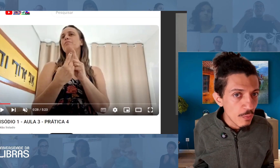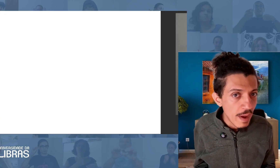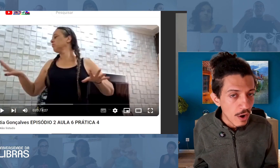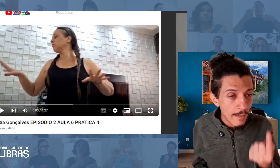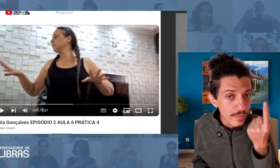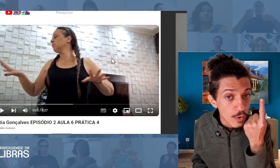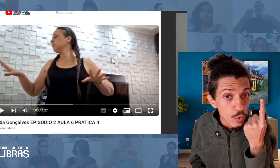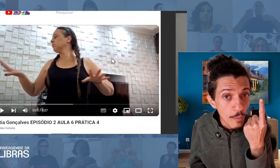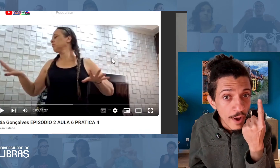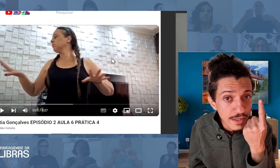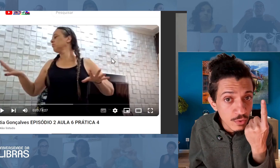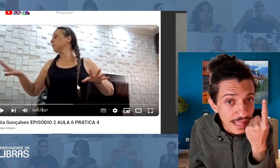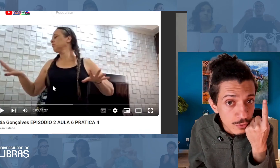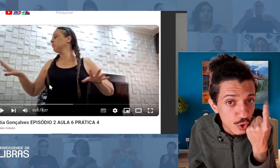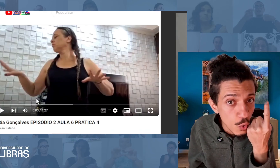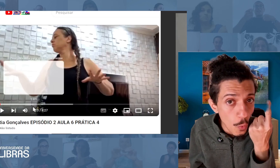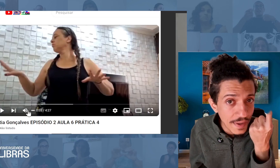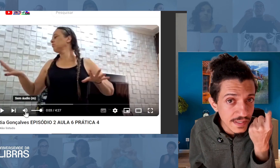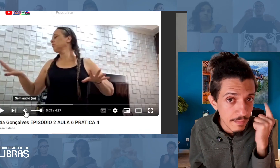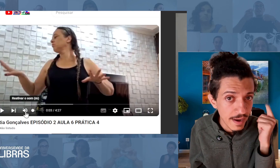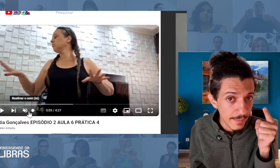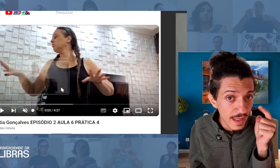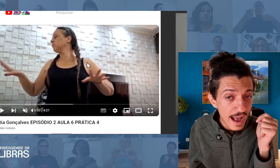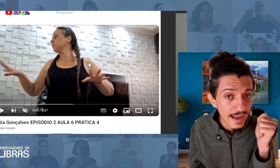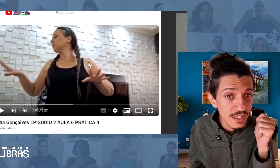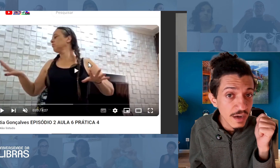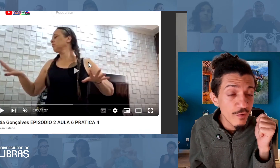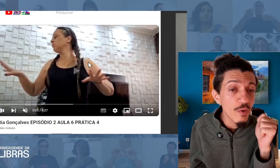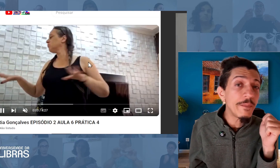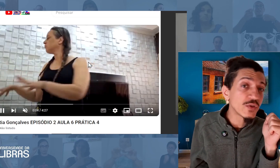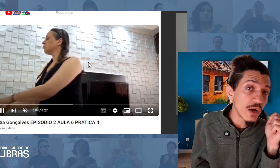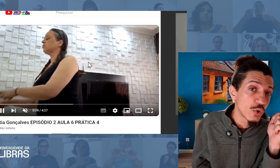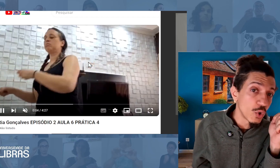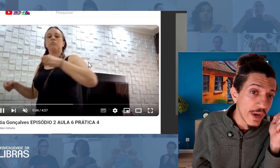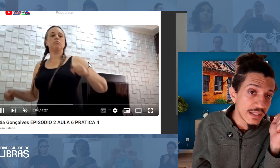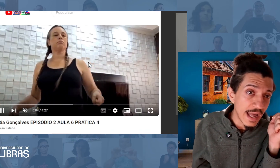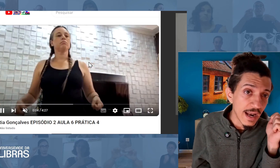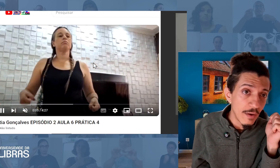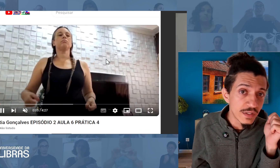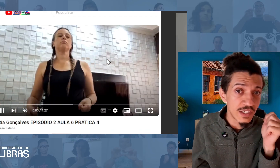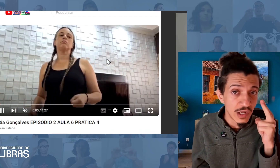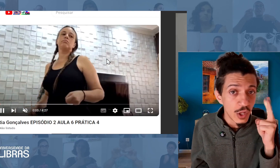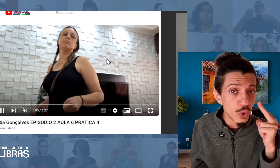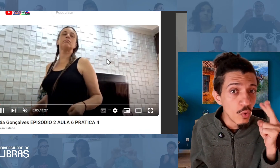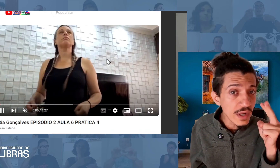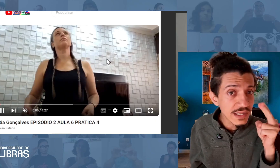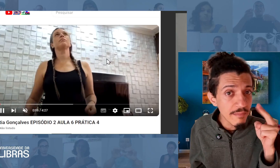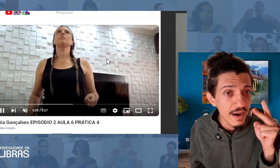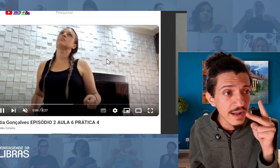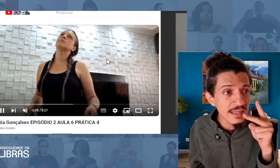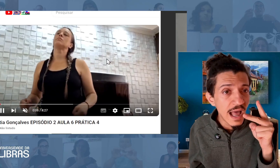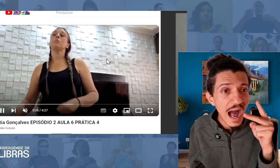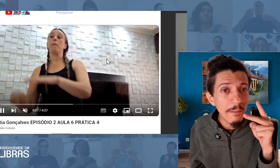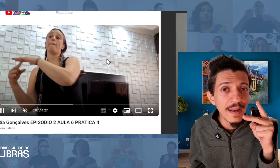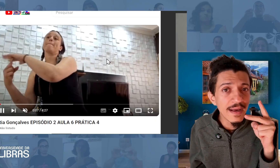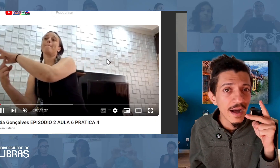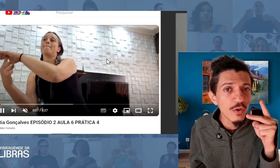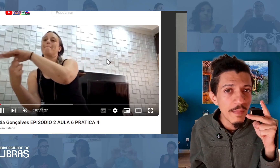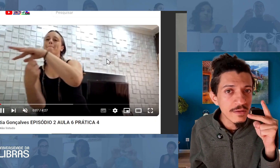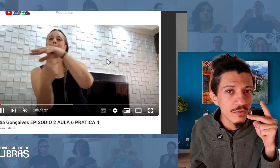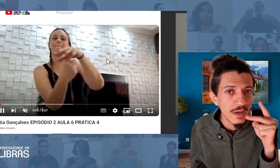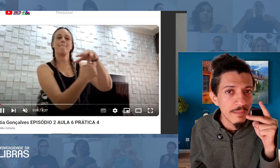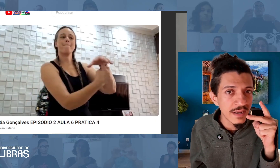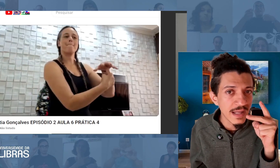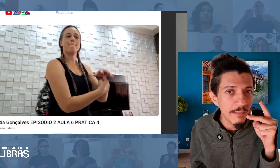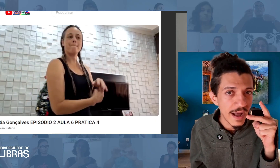muito melhor, como resultado de uma semana. Aqui já foi o episódio 2 dela, ou seja, 2 semanas aplicando o